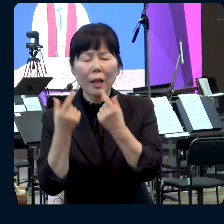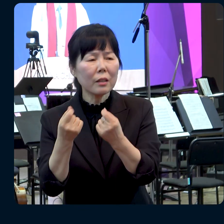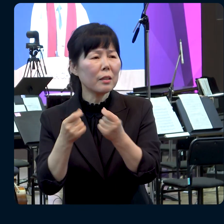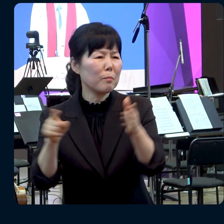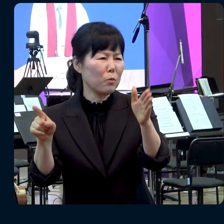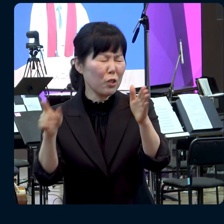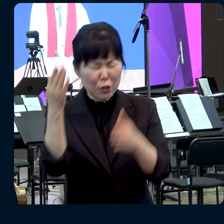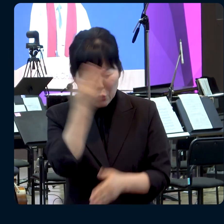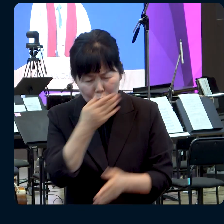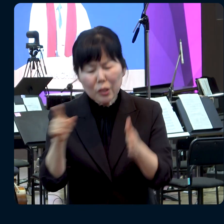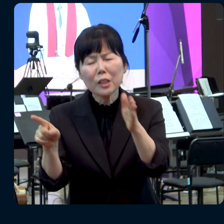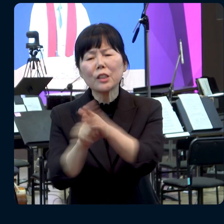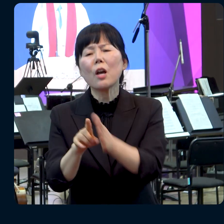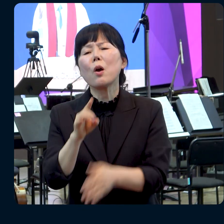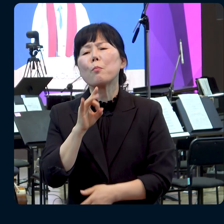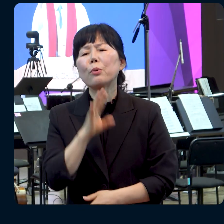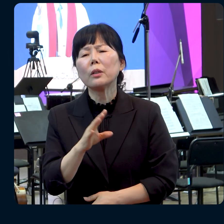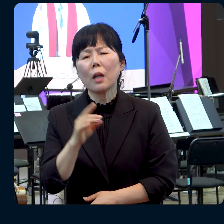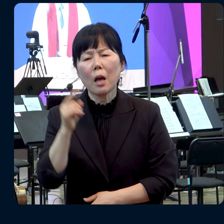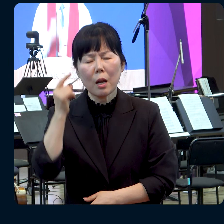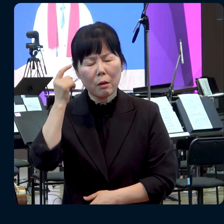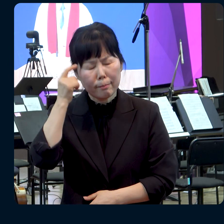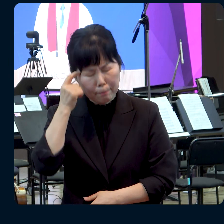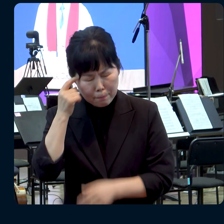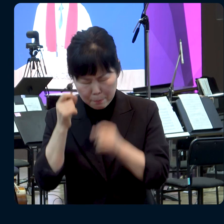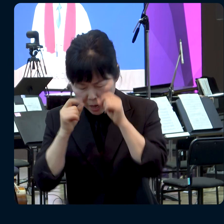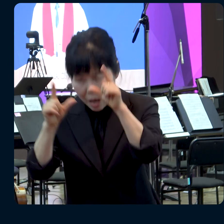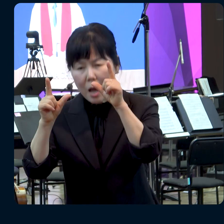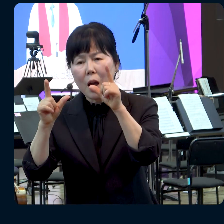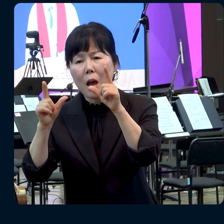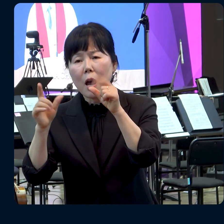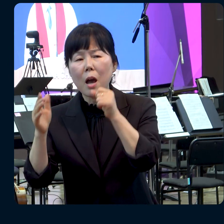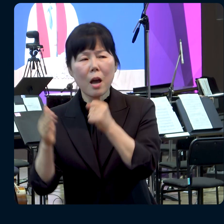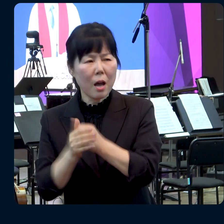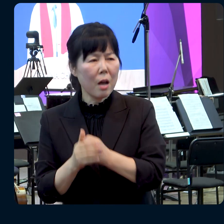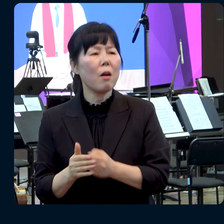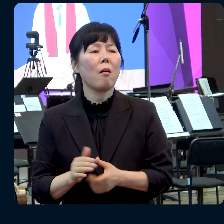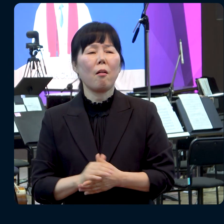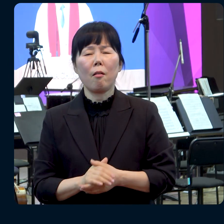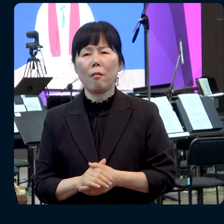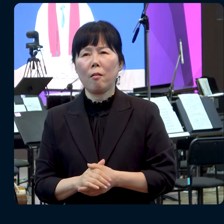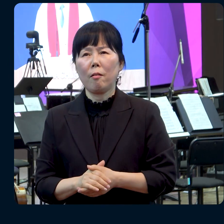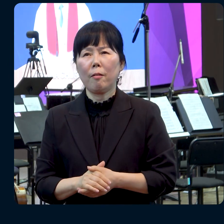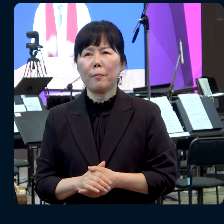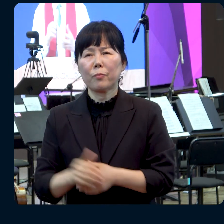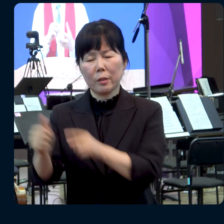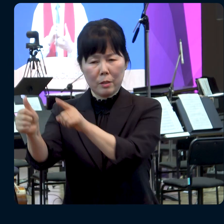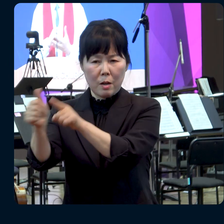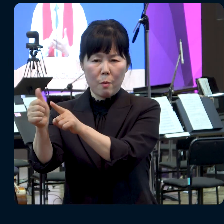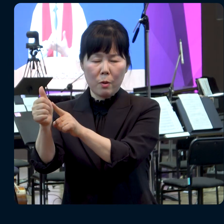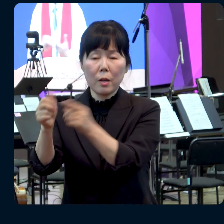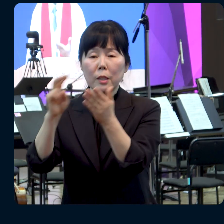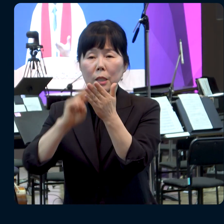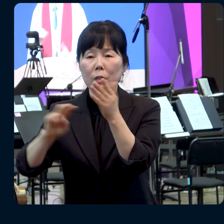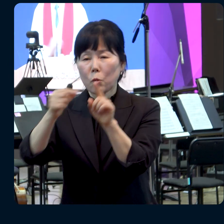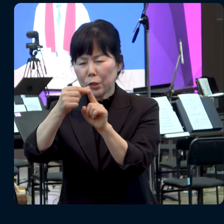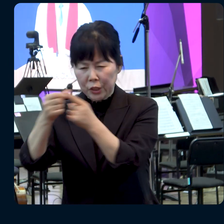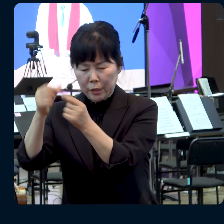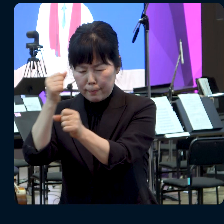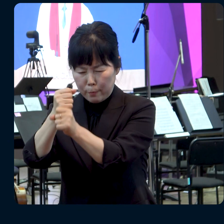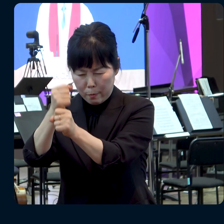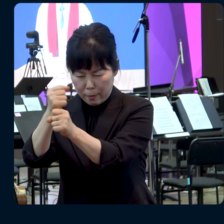없다는 사실을 정말 확인하고 감동하면서, 그러면서 그는 찬송시를 쓰기